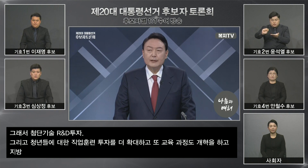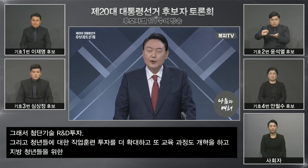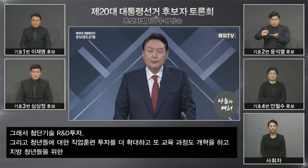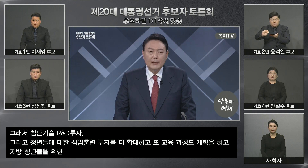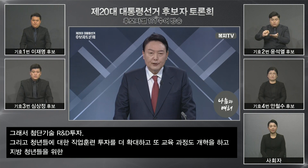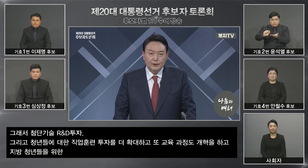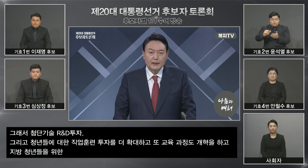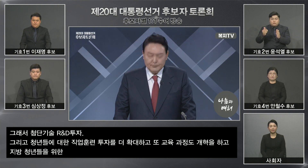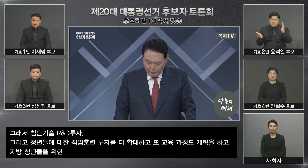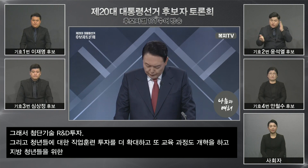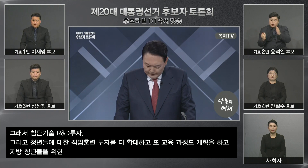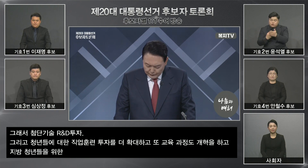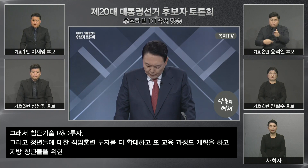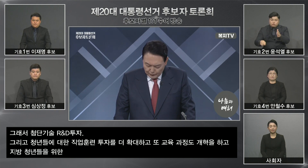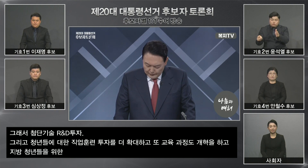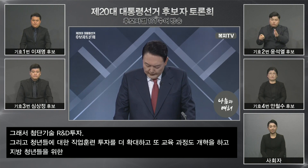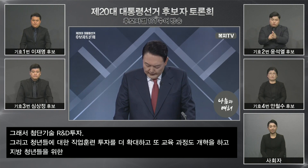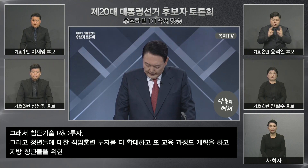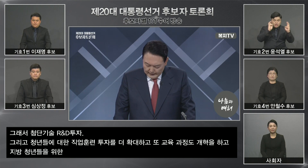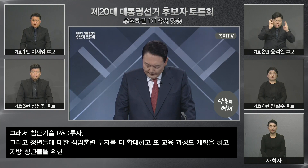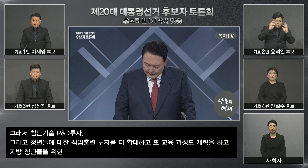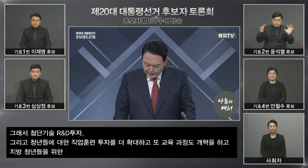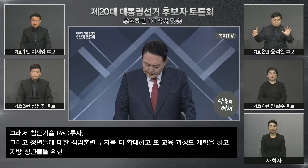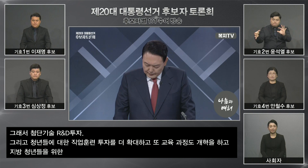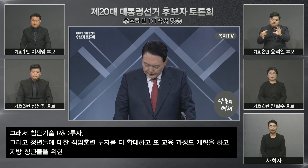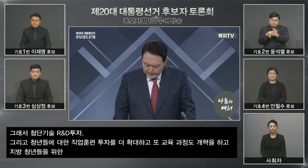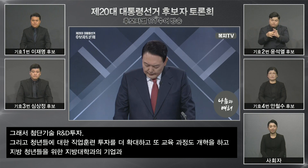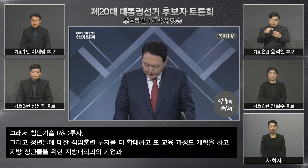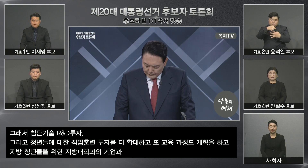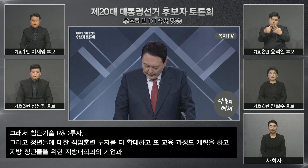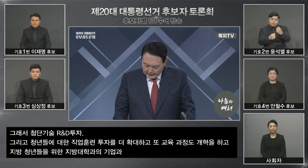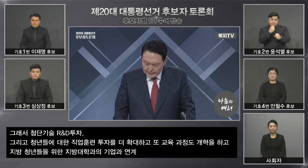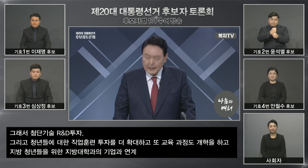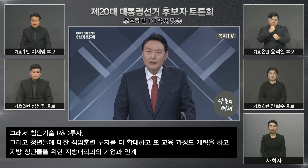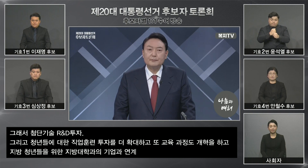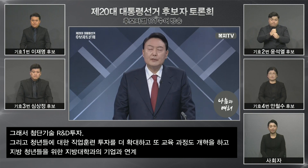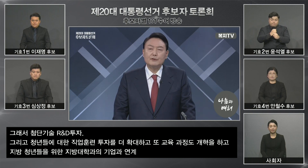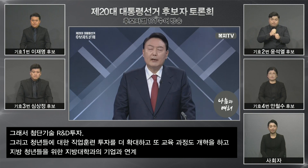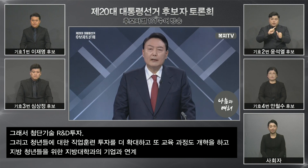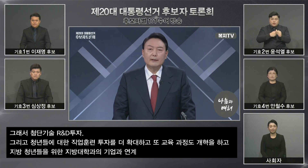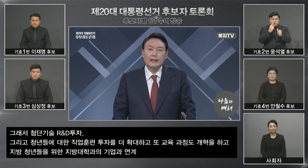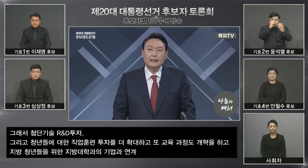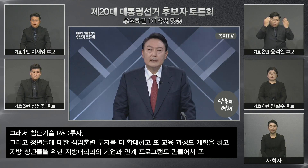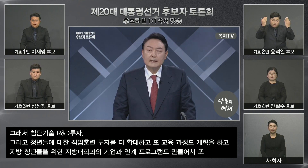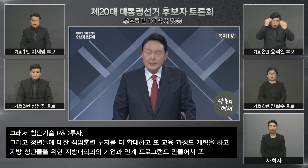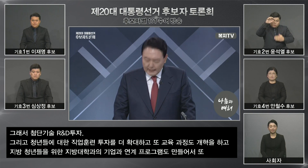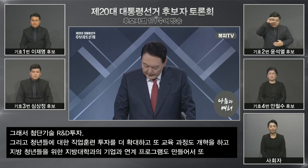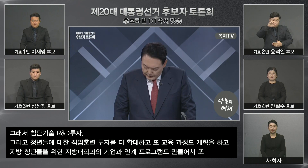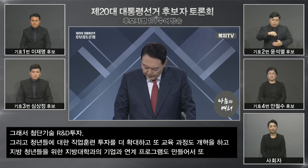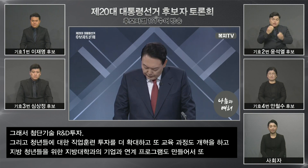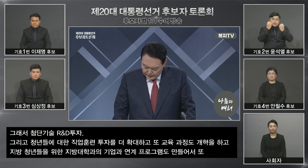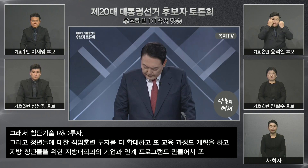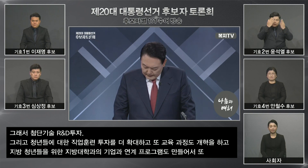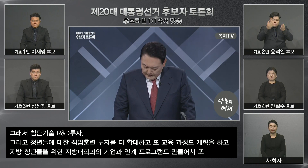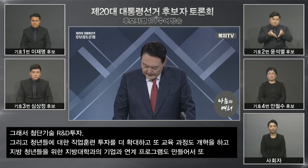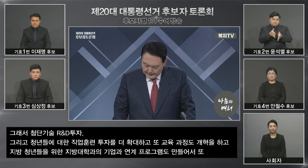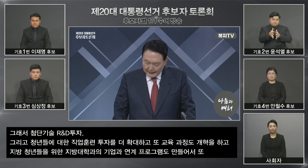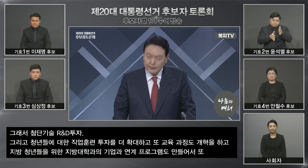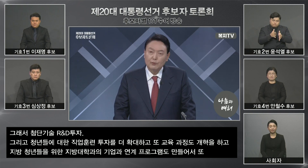그 기업과 연계 프로그램도 만들어서 또 대학을 창업 기지화하거나 사내